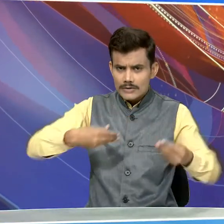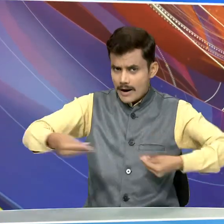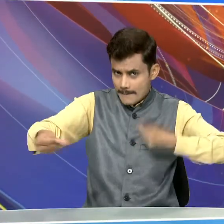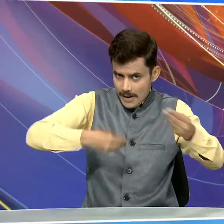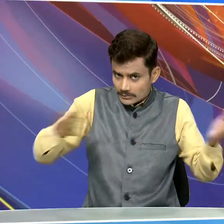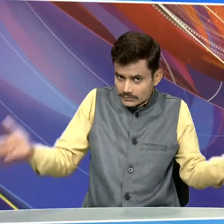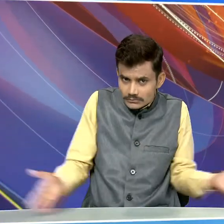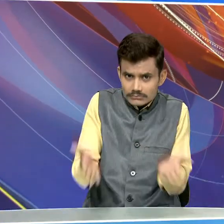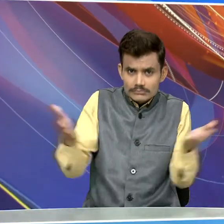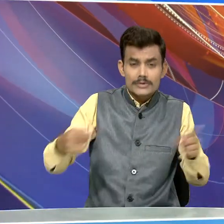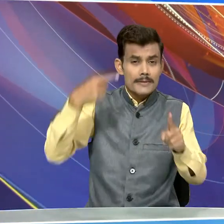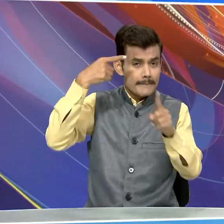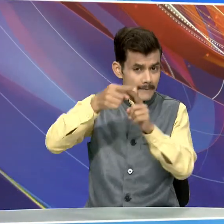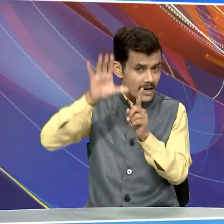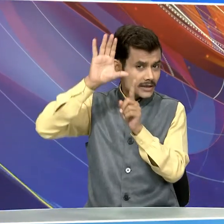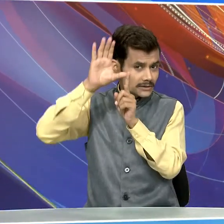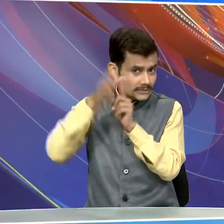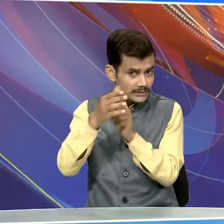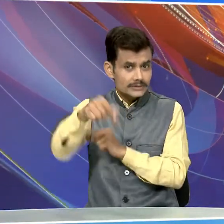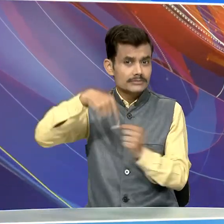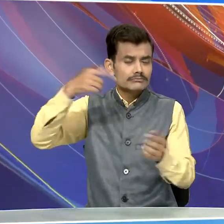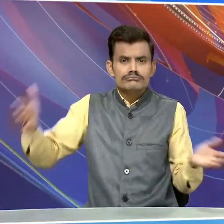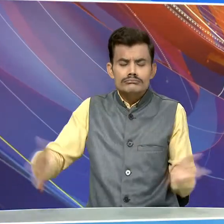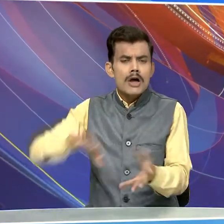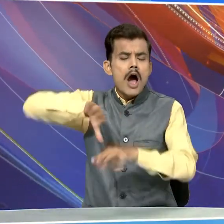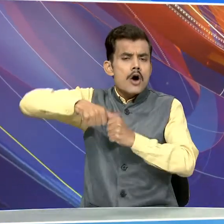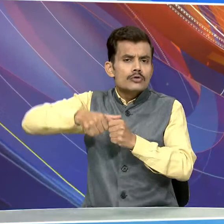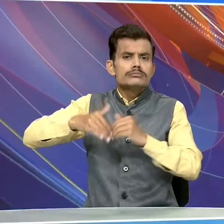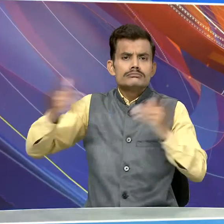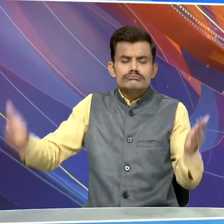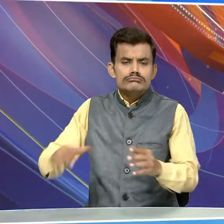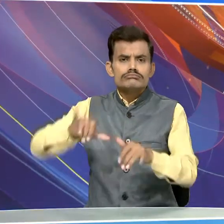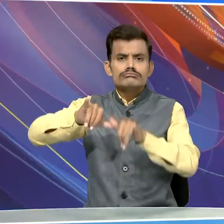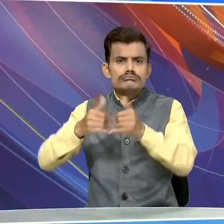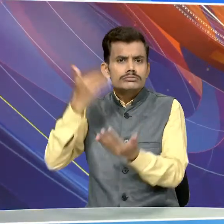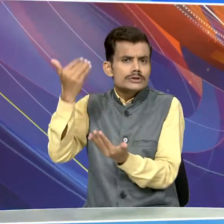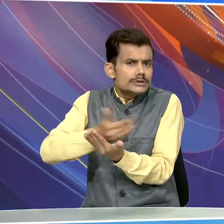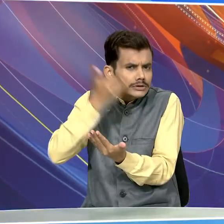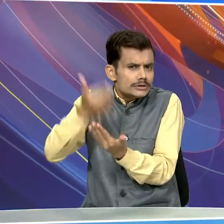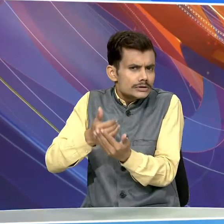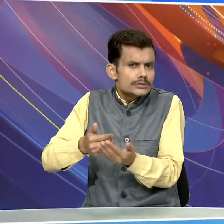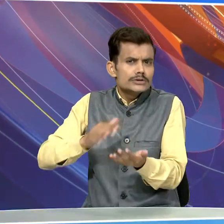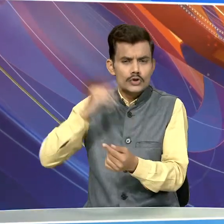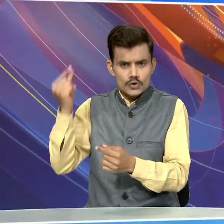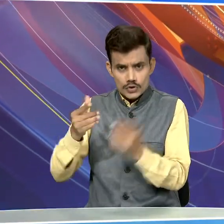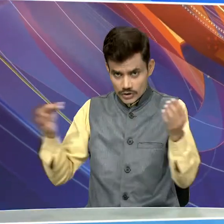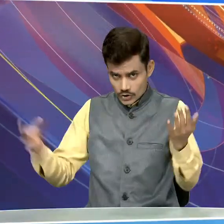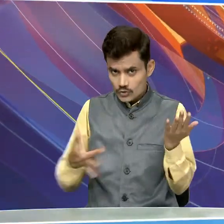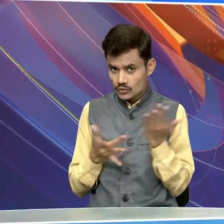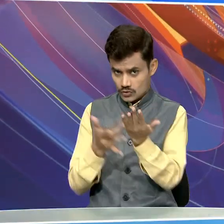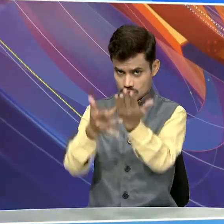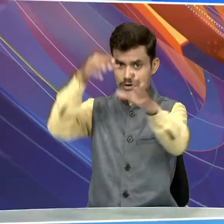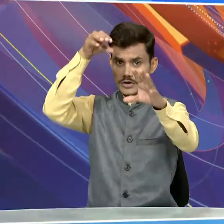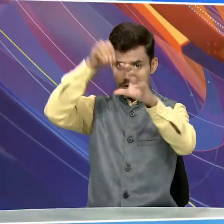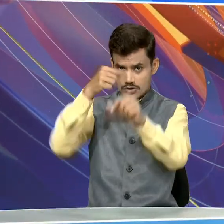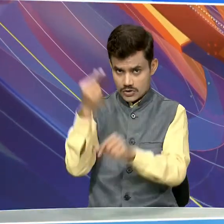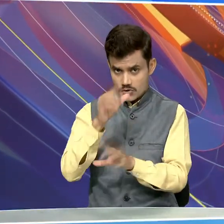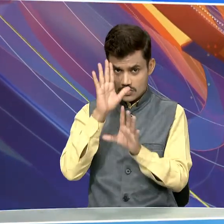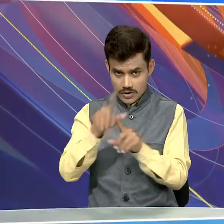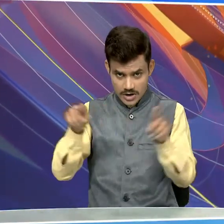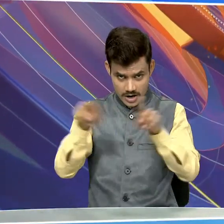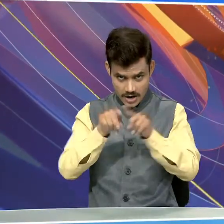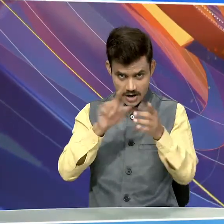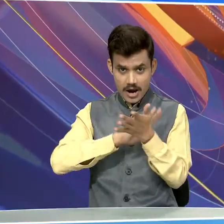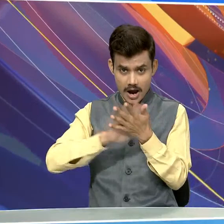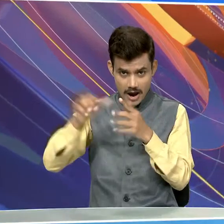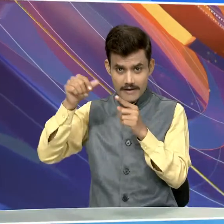को बढ़ावा देना तथा संस्कृति के संरक्षण और संवर्धन में प्रौद्योगिकी का उपयोग शामिल है। हम्पी की